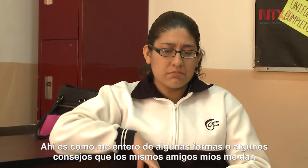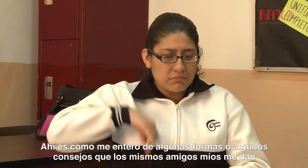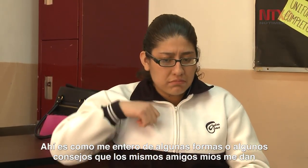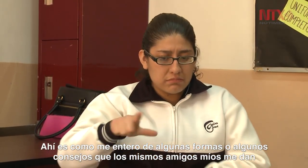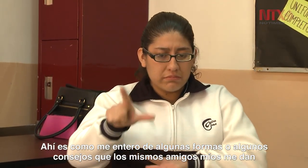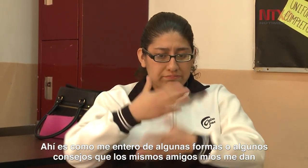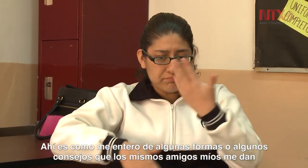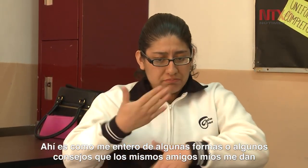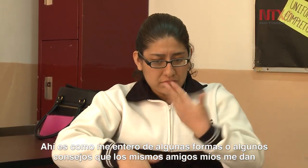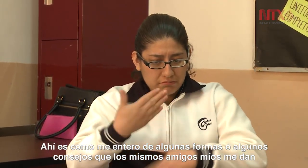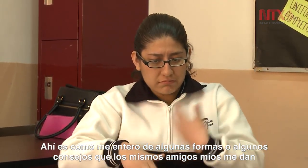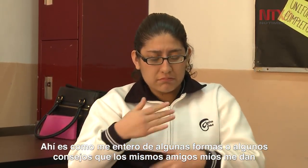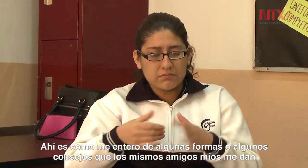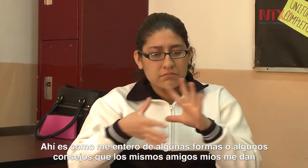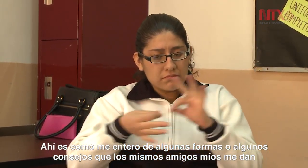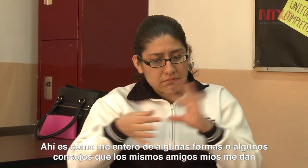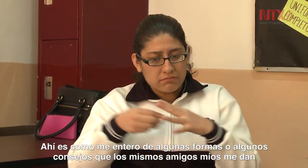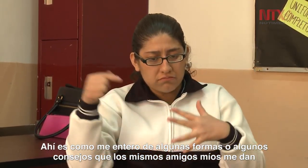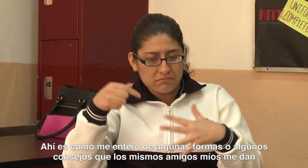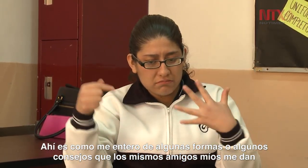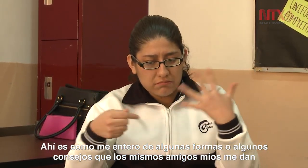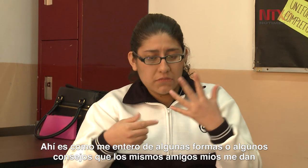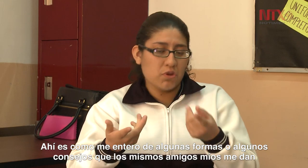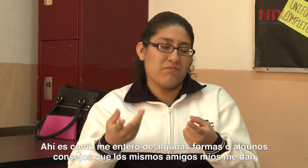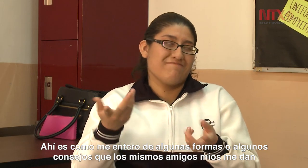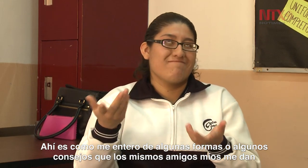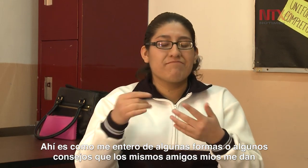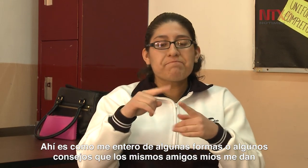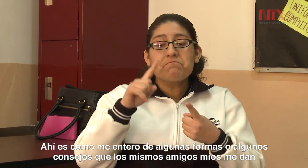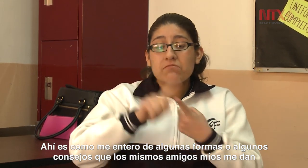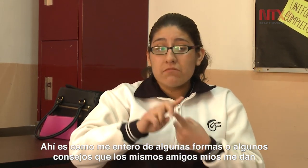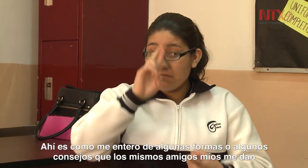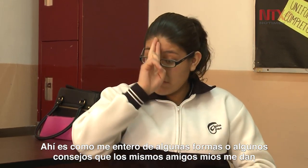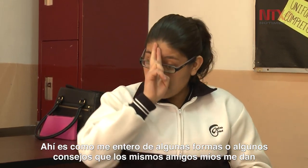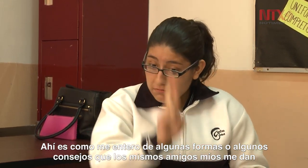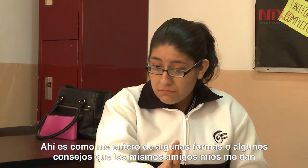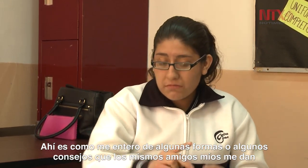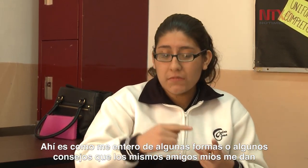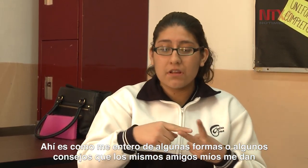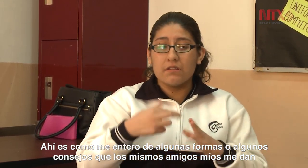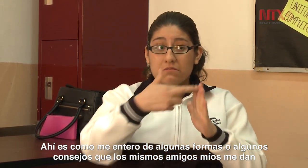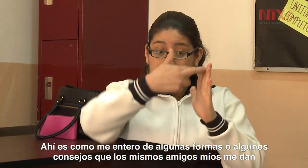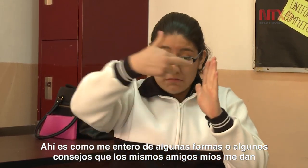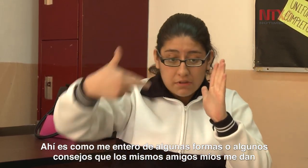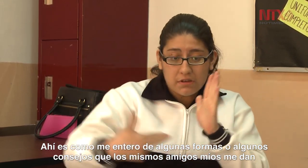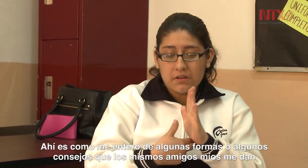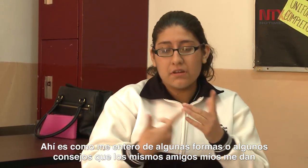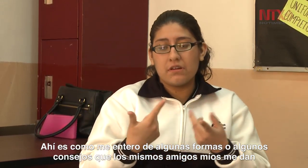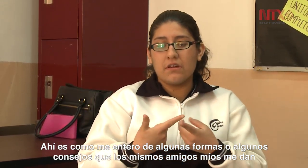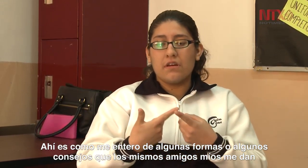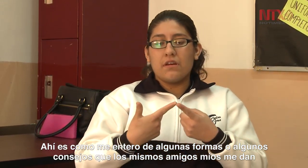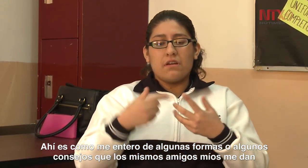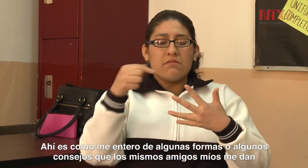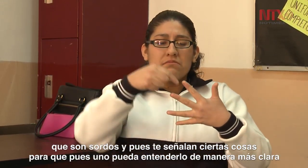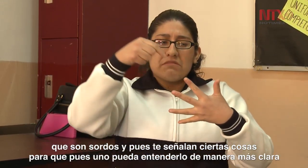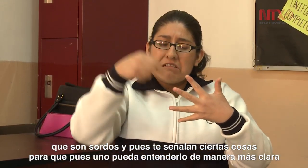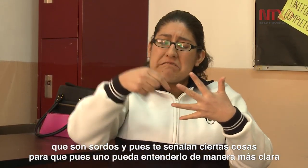ahí es como me entero de algunas formas o algunos consejos que los mismos amigos míos me dan, que son